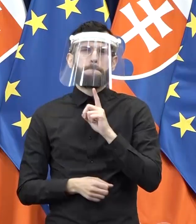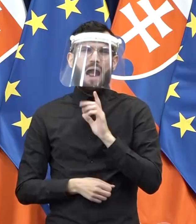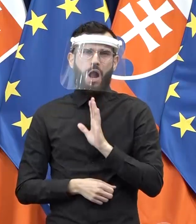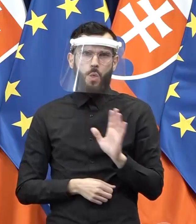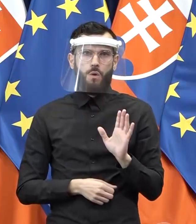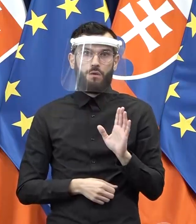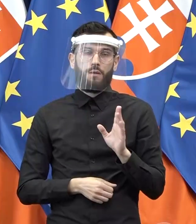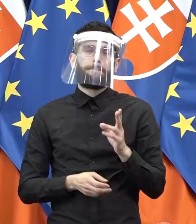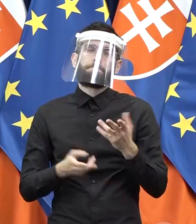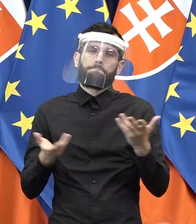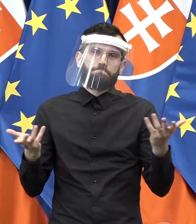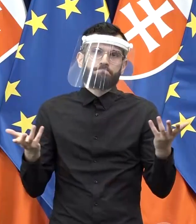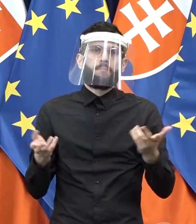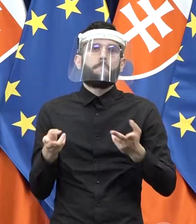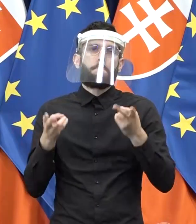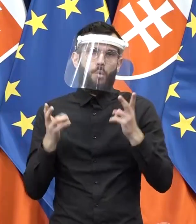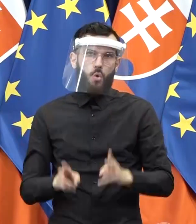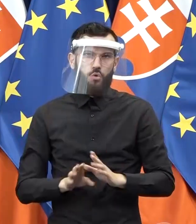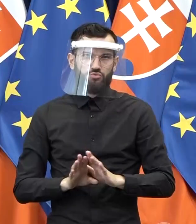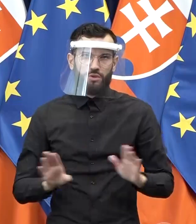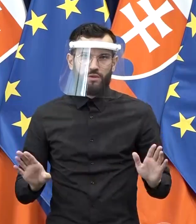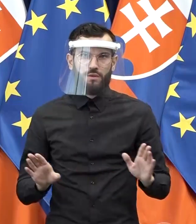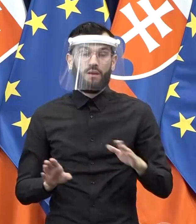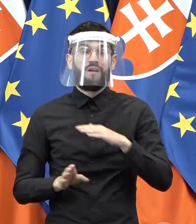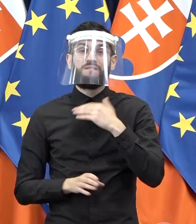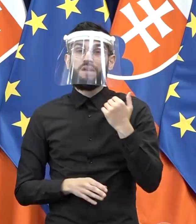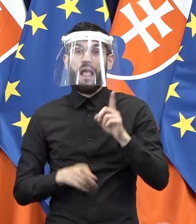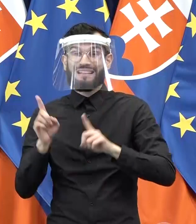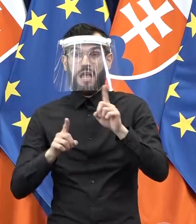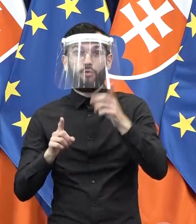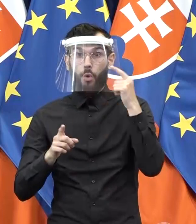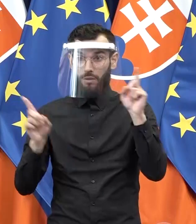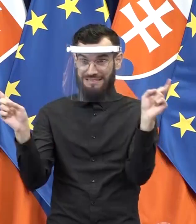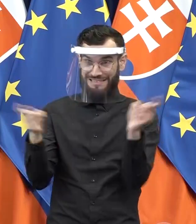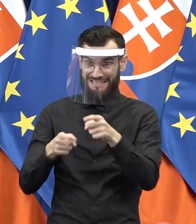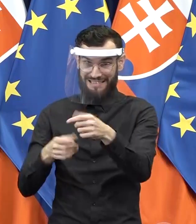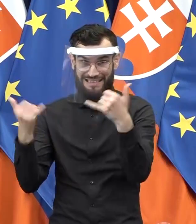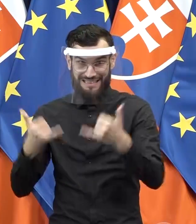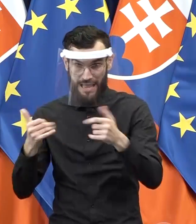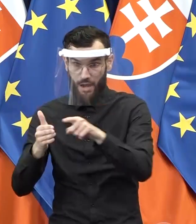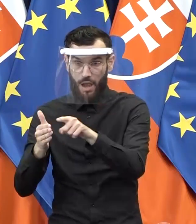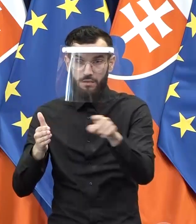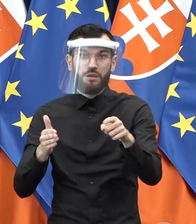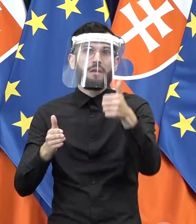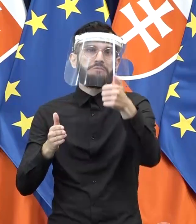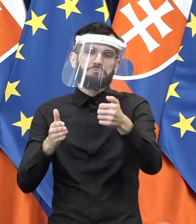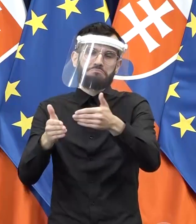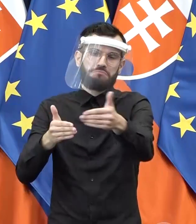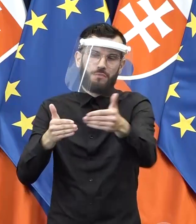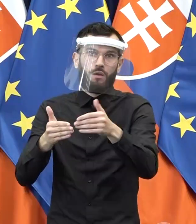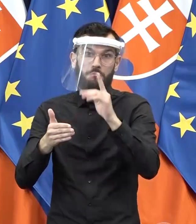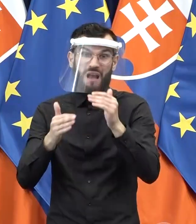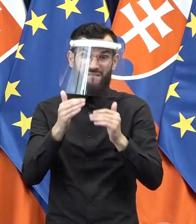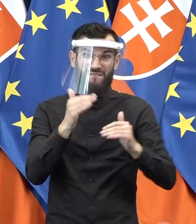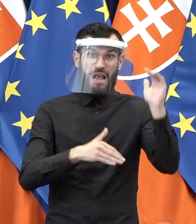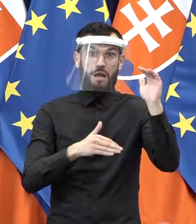je veľmi veľká pravdepodobnosť, že množstvo, ktorých sme identifikovali doteraz, za tých pár týždňov, je výrazne